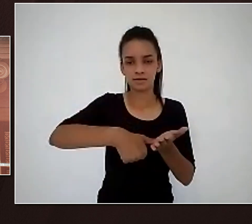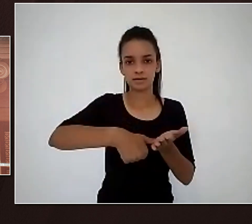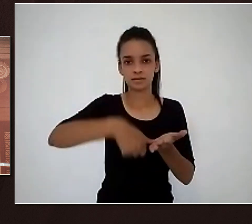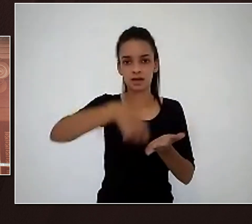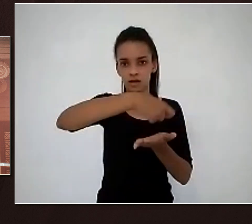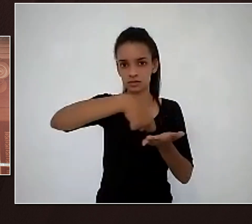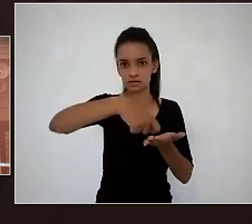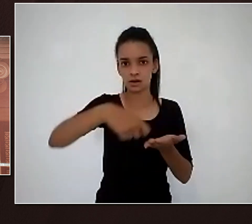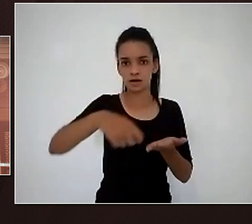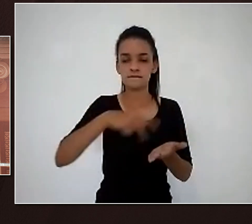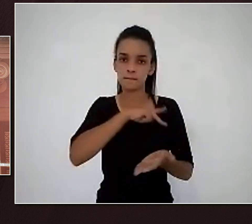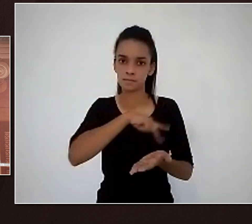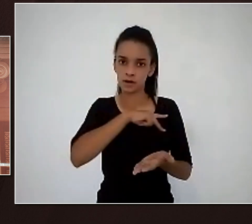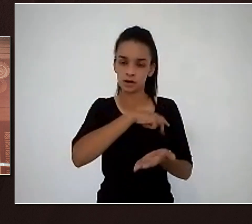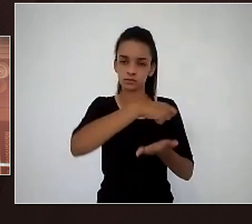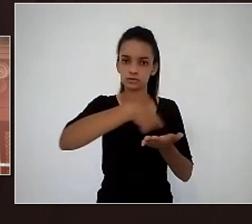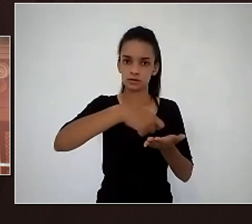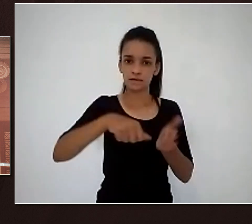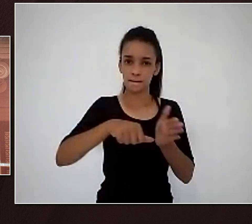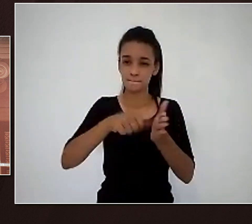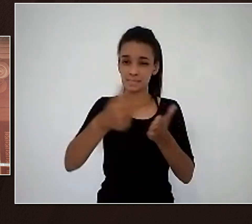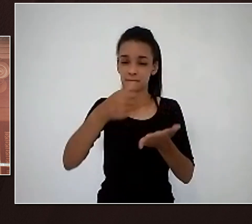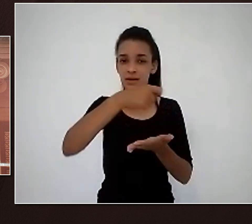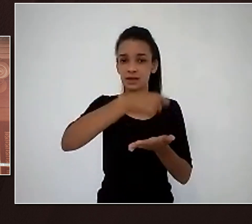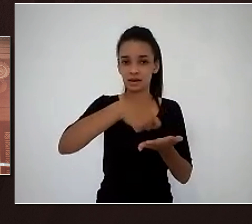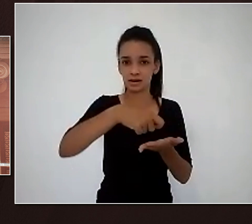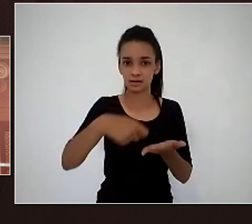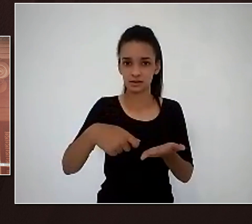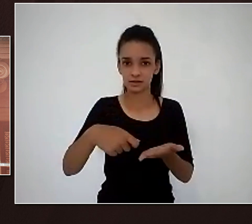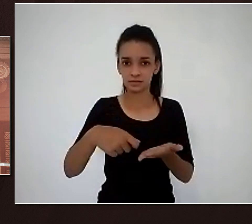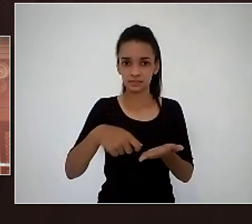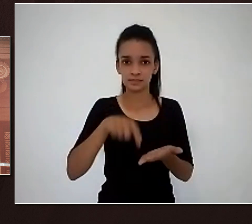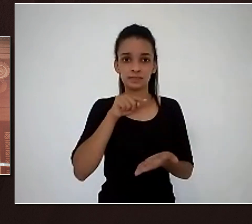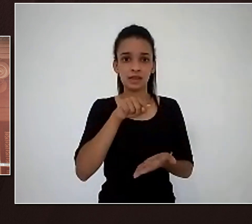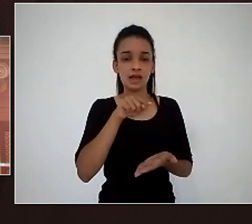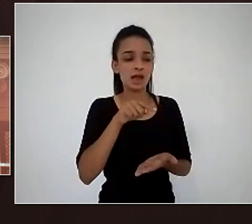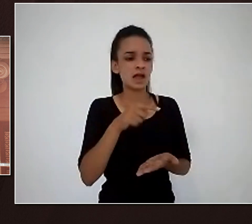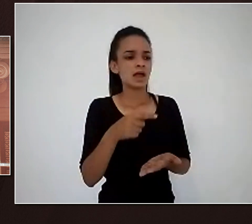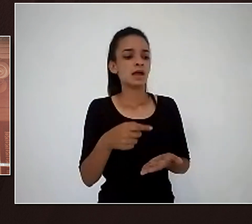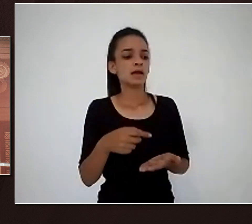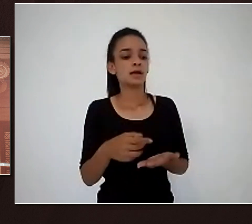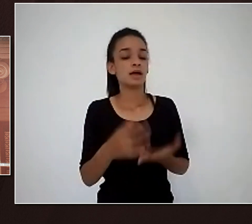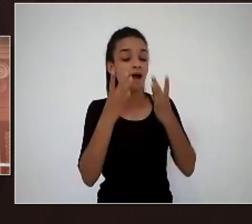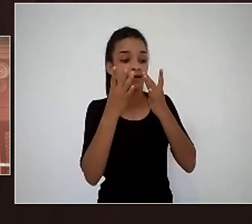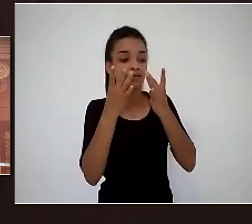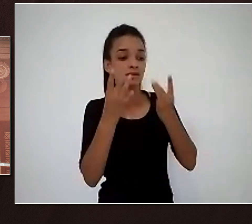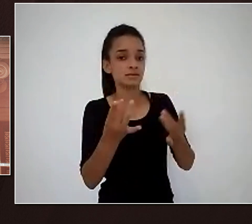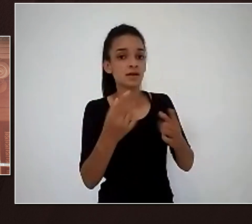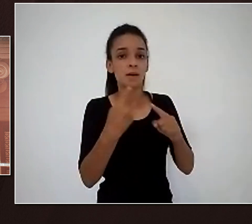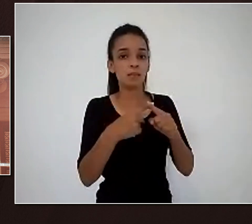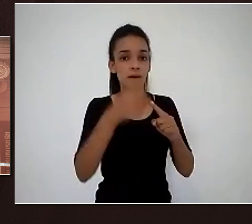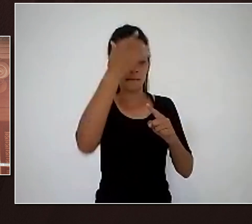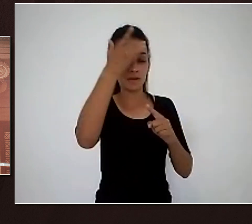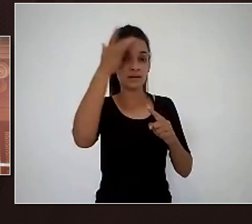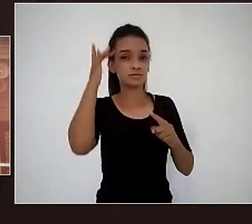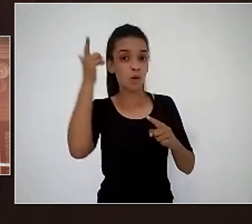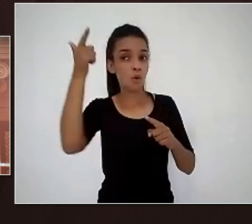alguns que estavam ensinando diferentemente. Esses ensinamentos diferentes, queridos